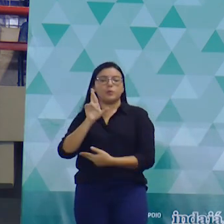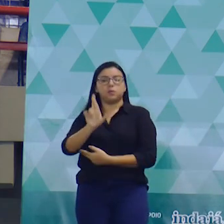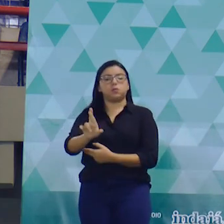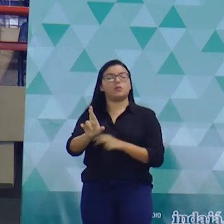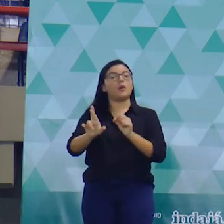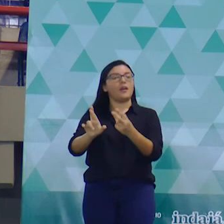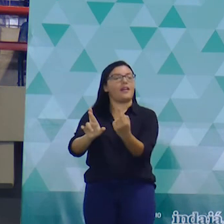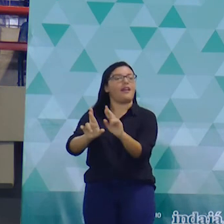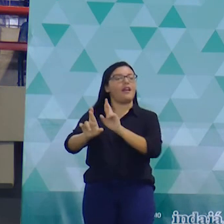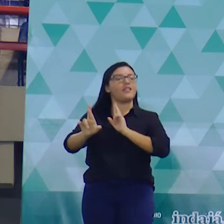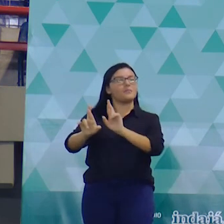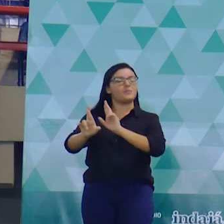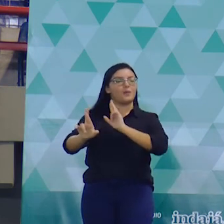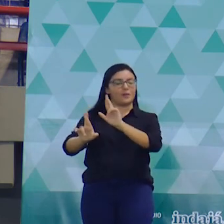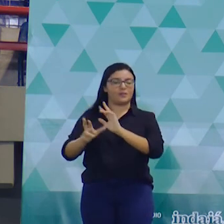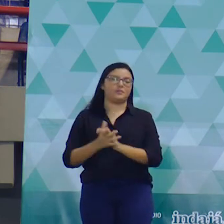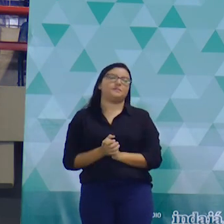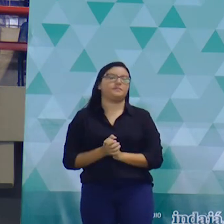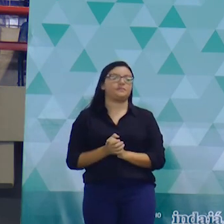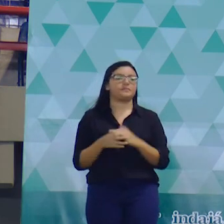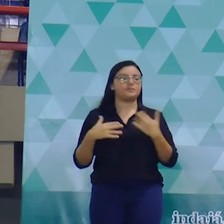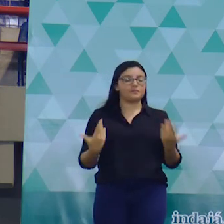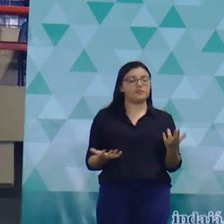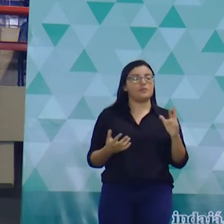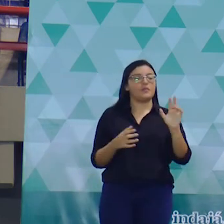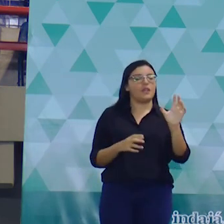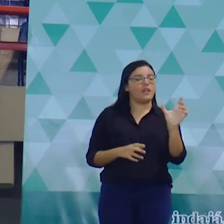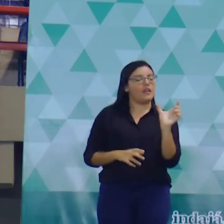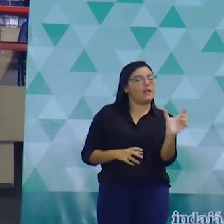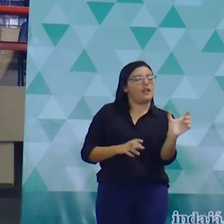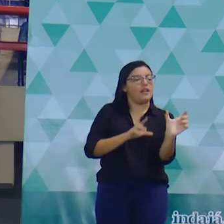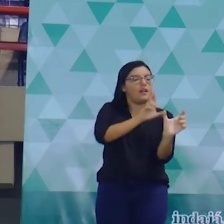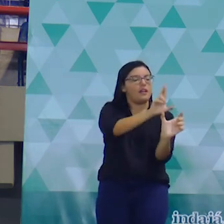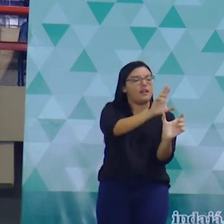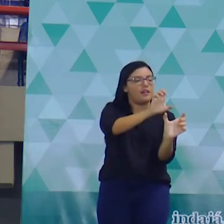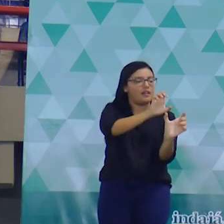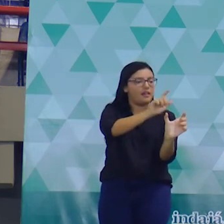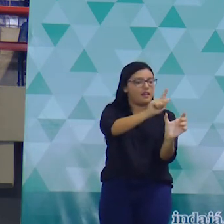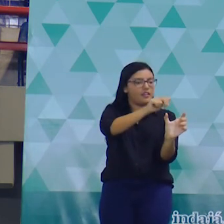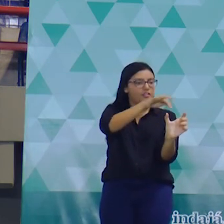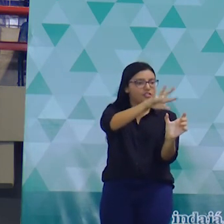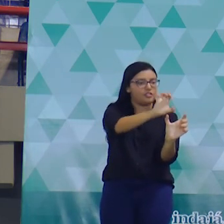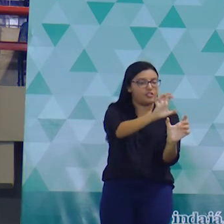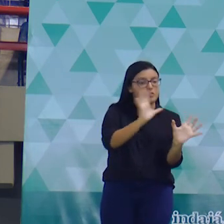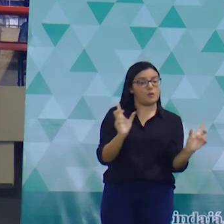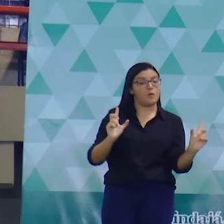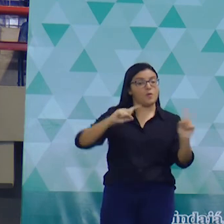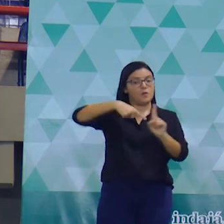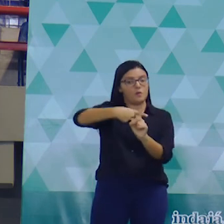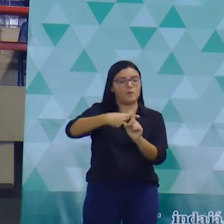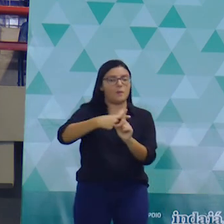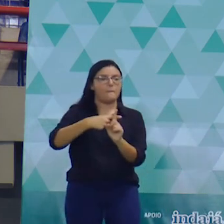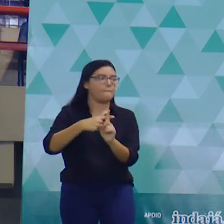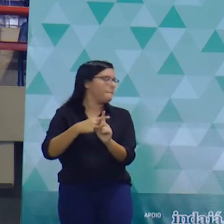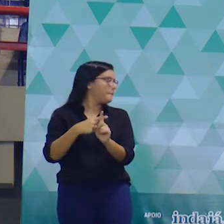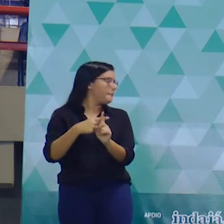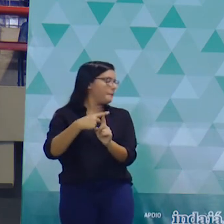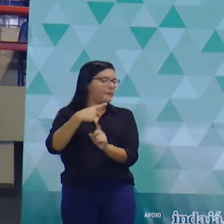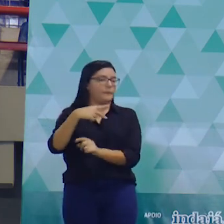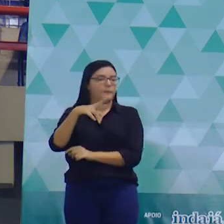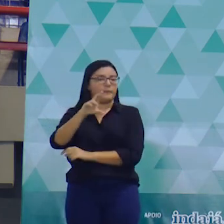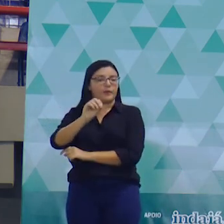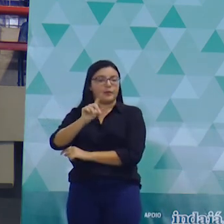Toda reação química consome reagente para formar produto. Então, à medida que o tempo